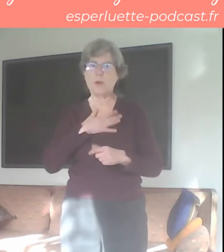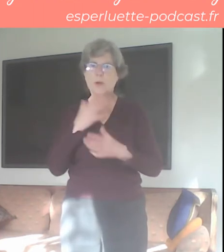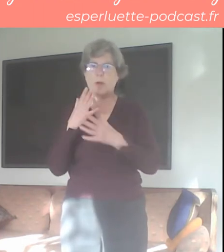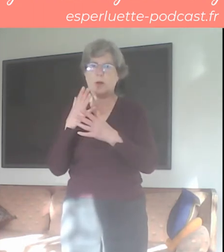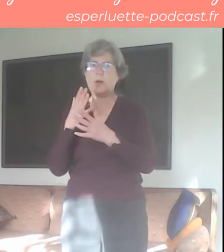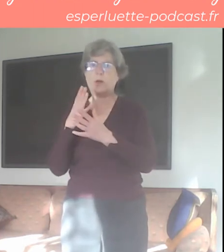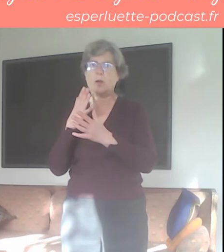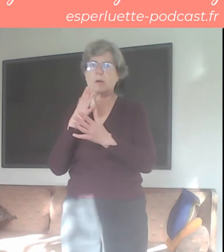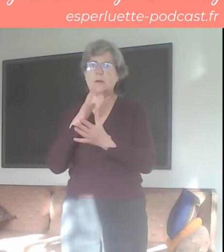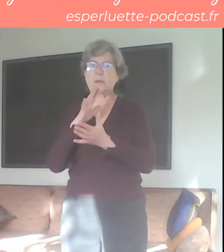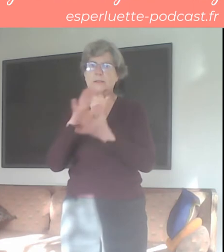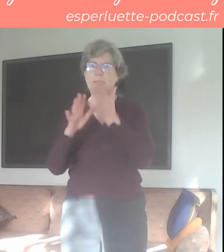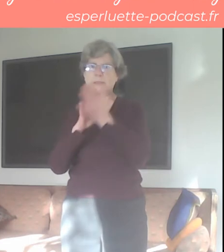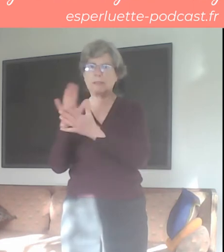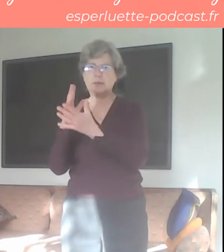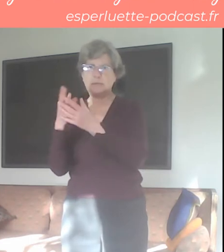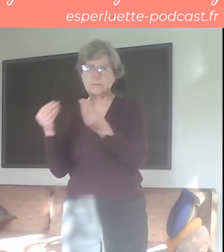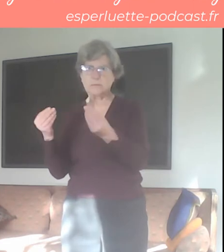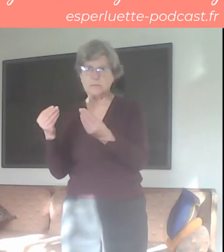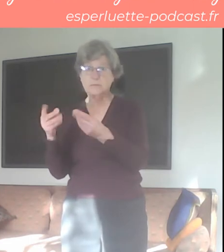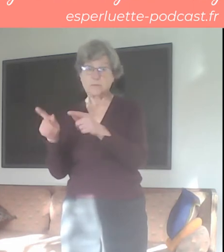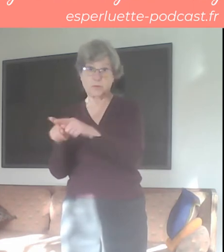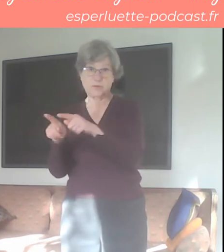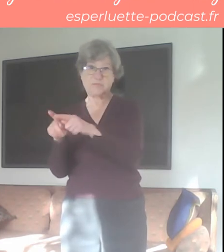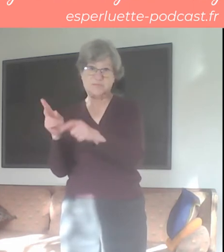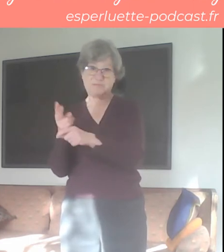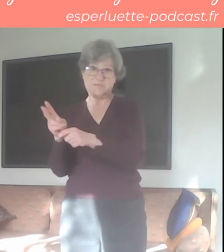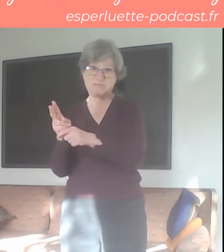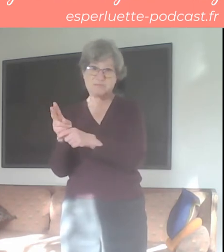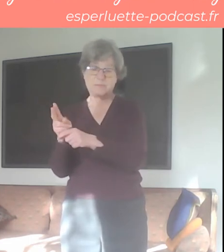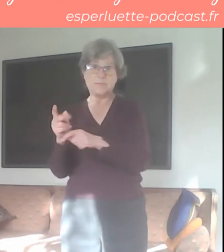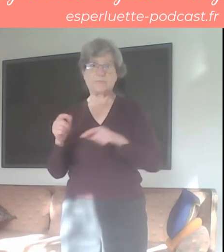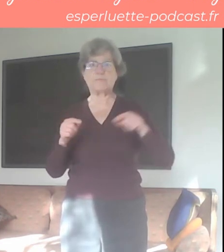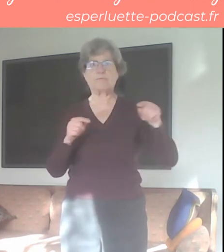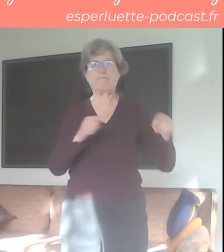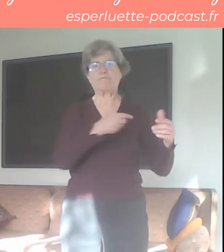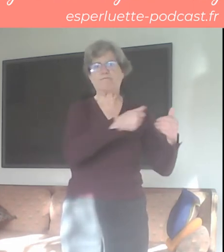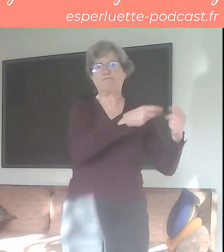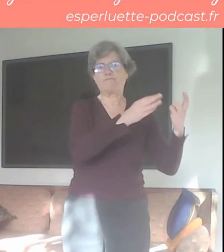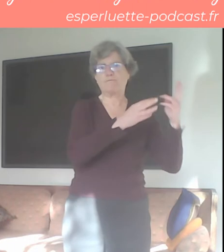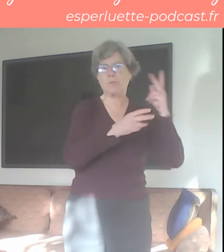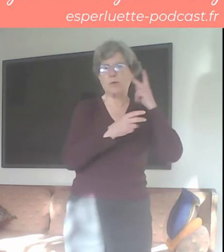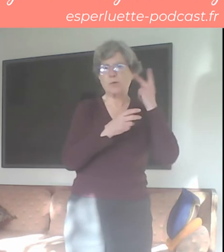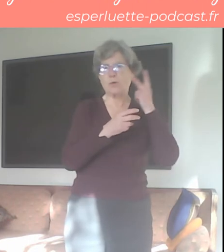il y a des événements en langue des signes, mais c'est plus compliqué. En même temps, pour les